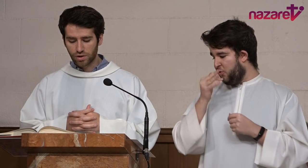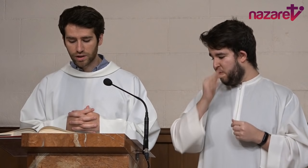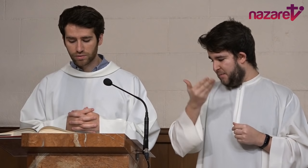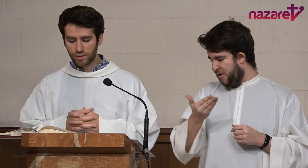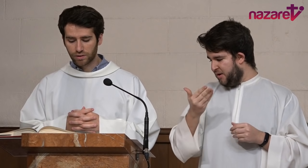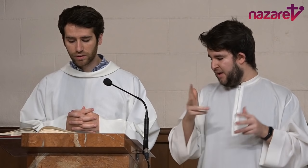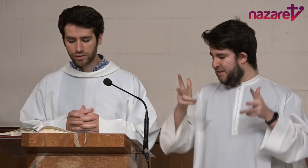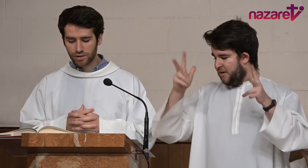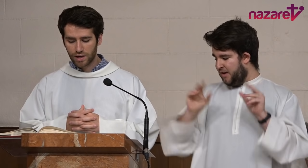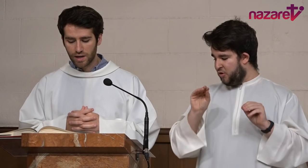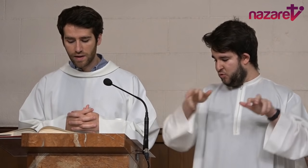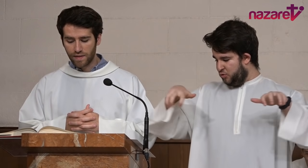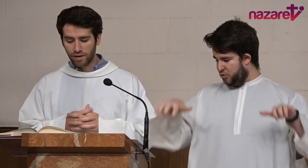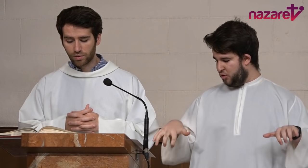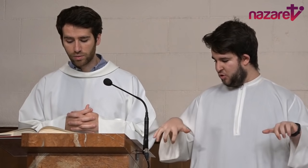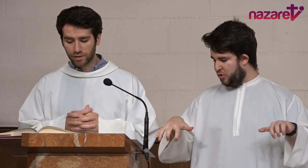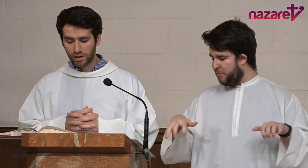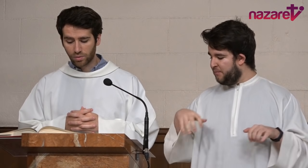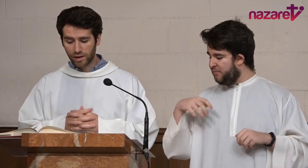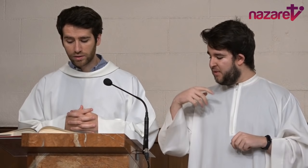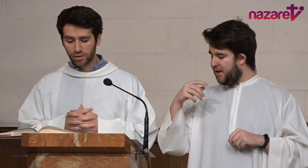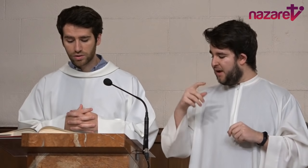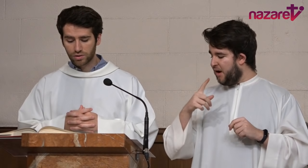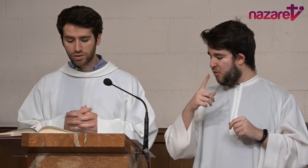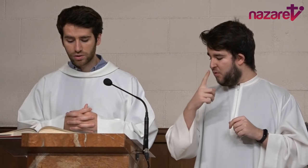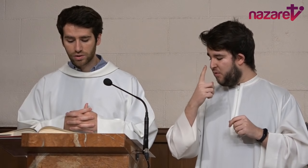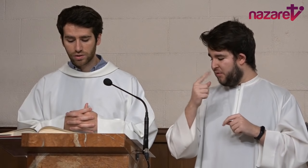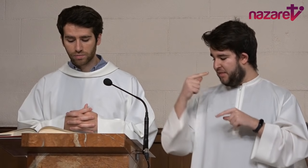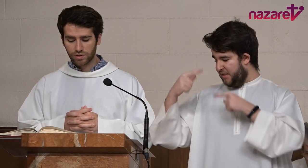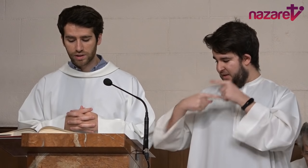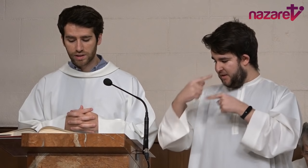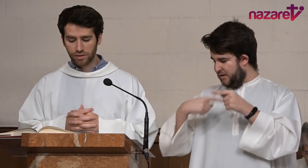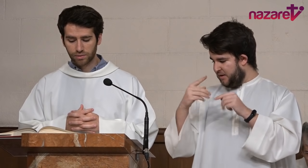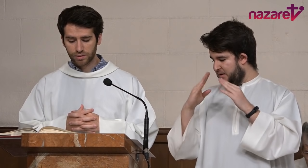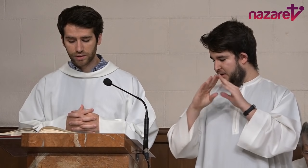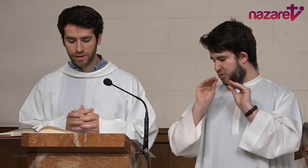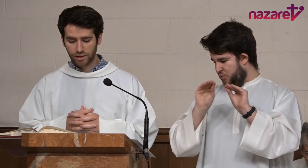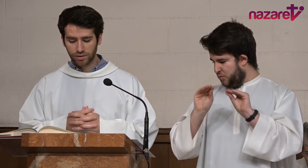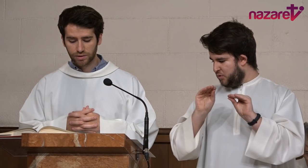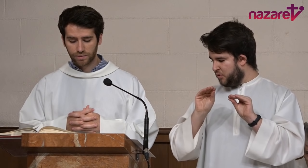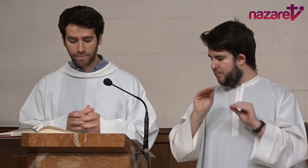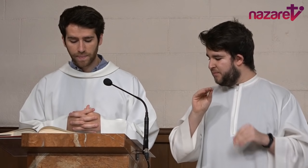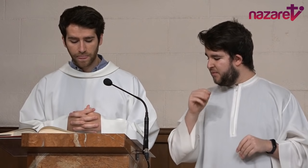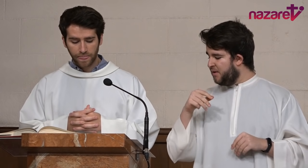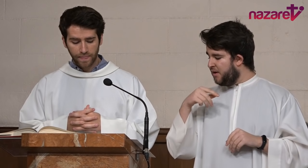lo resucitó Dios, de lo cual todos nosotros somos testigos.